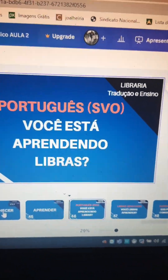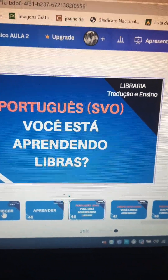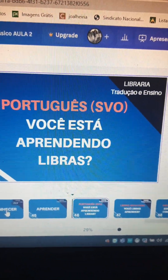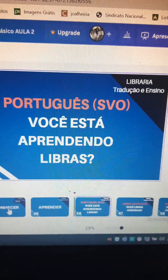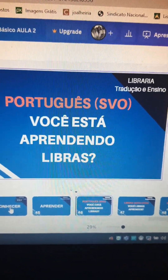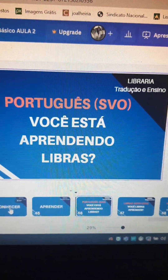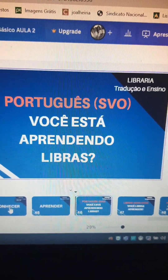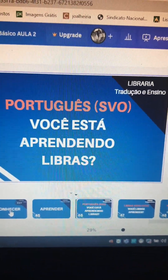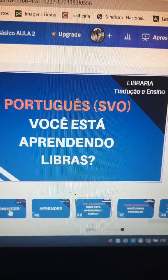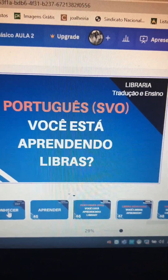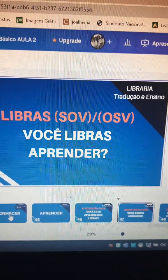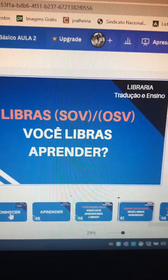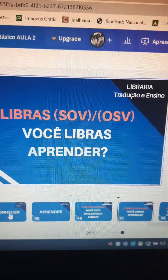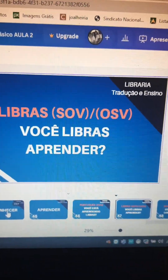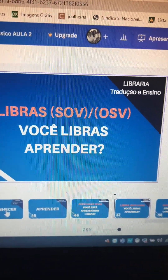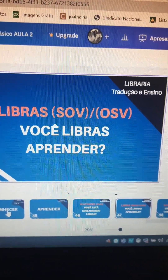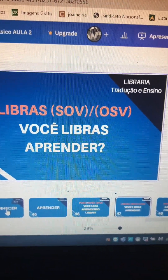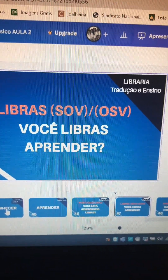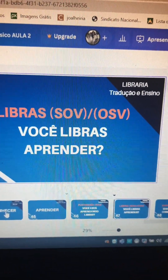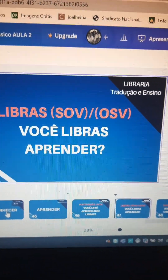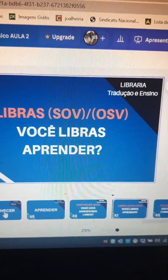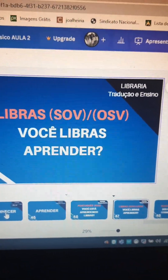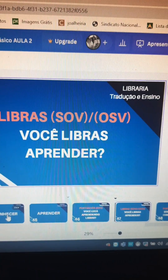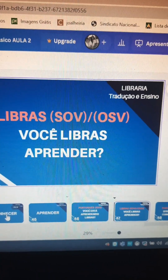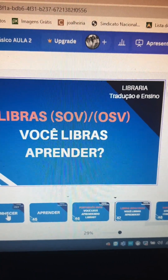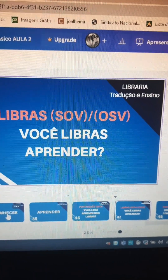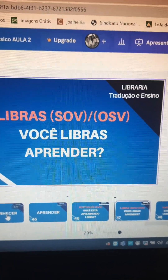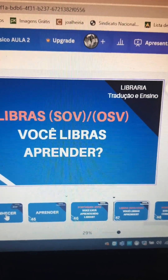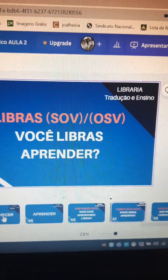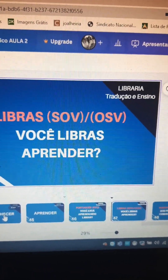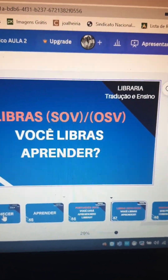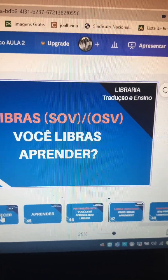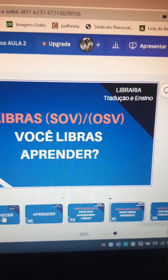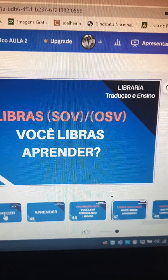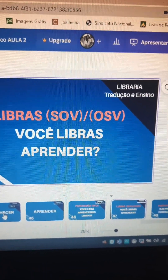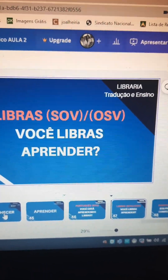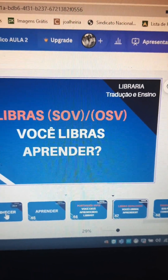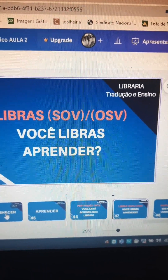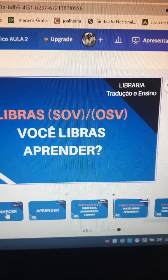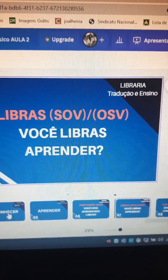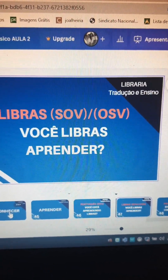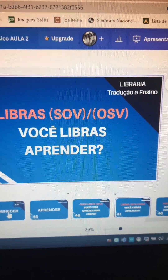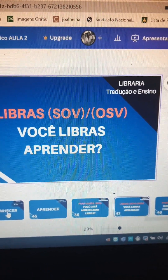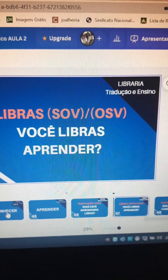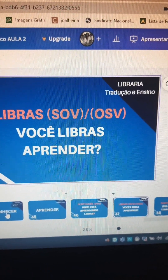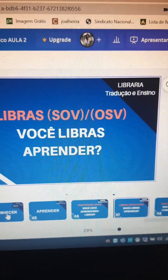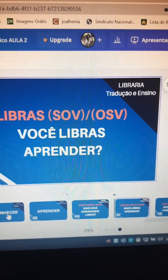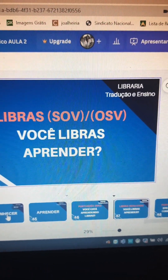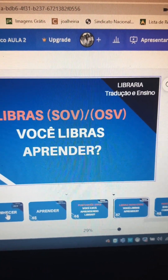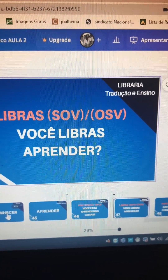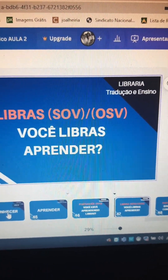fica diferente. É o sujeito, o objeto e o verbo, ou o objeto, o sujeito e o verbo. Então,